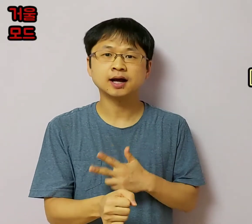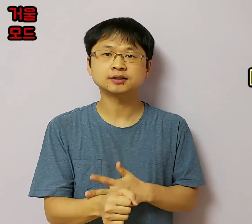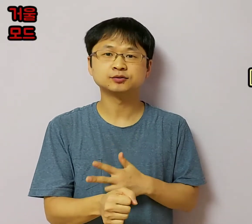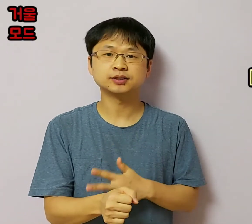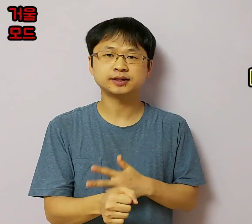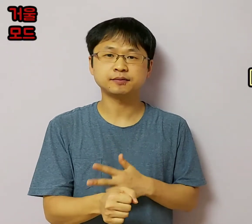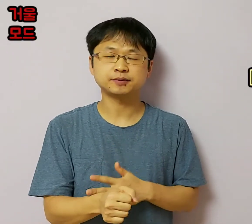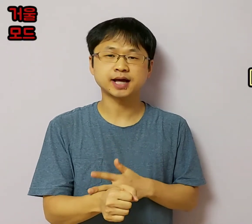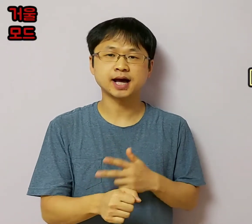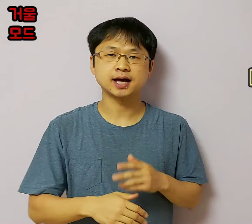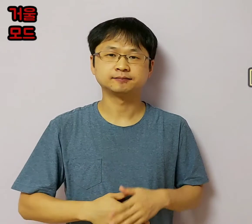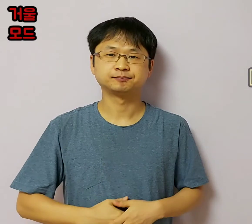안녕하십니까, 준원쌤입니다.